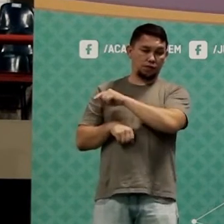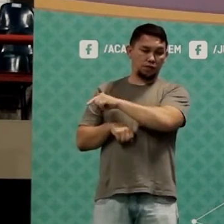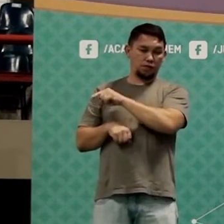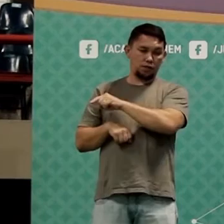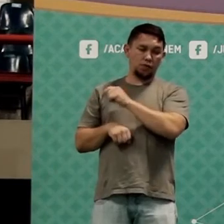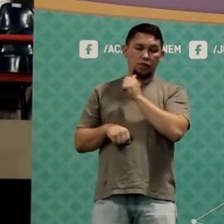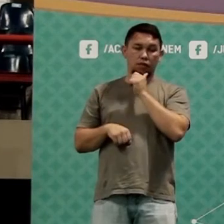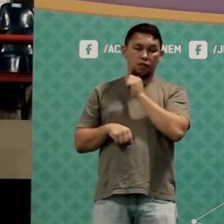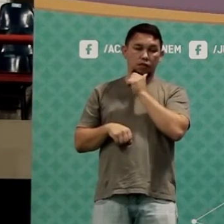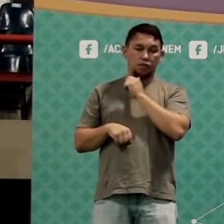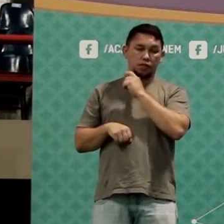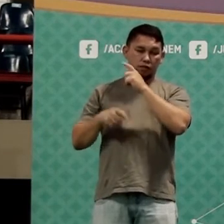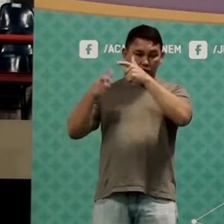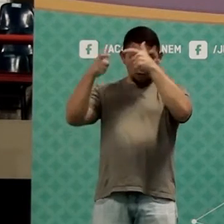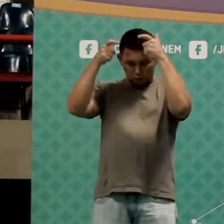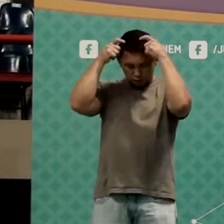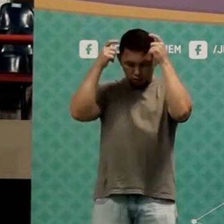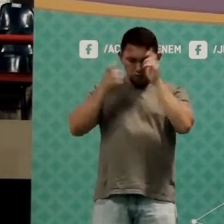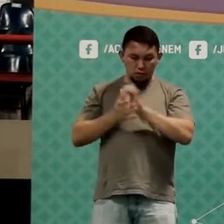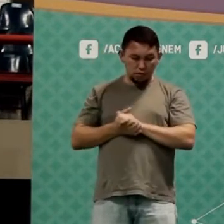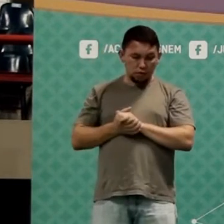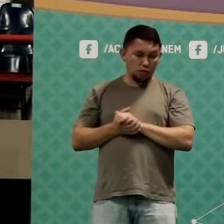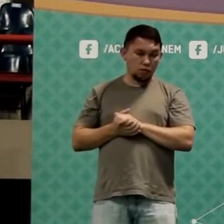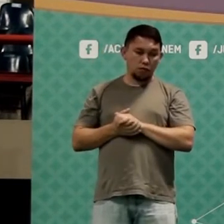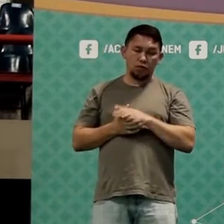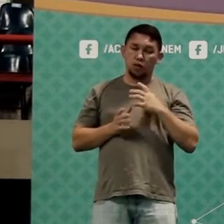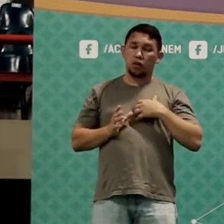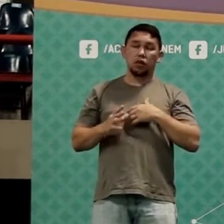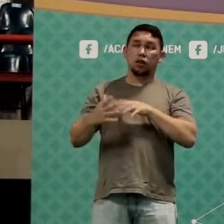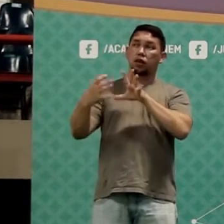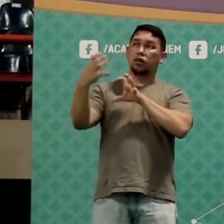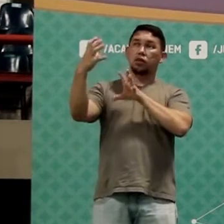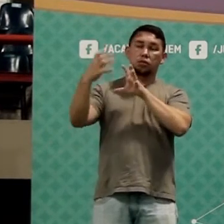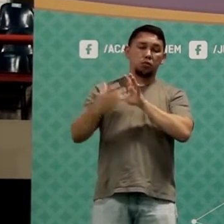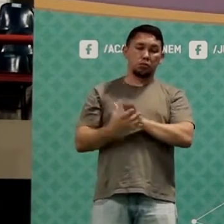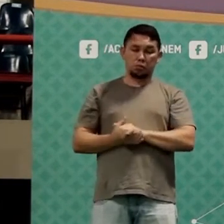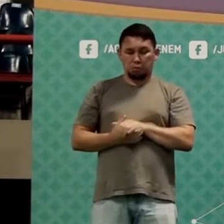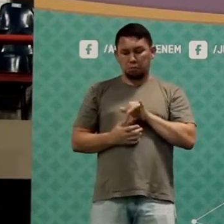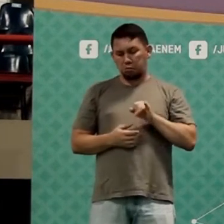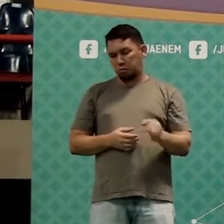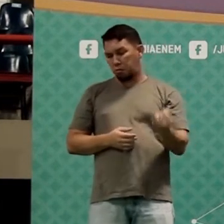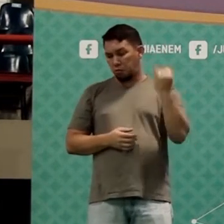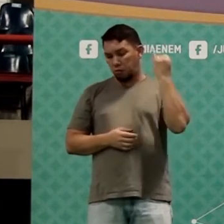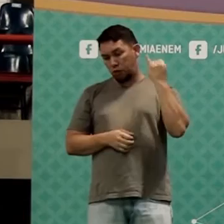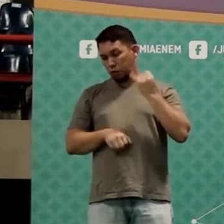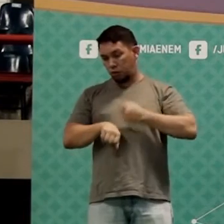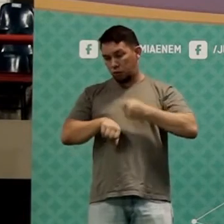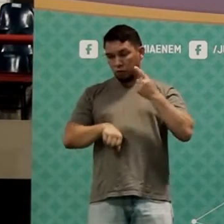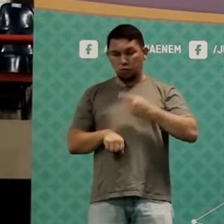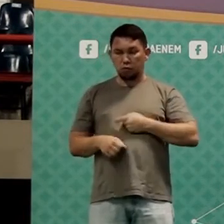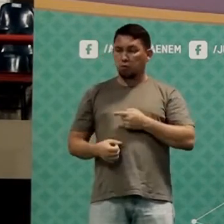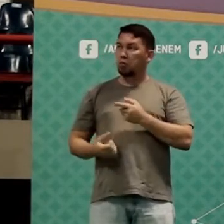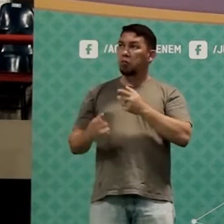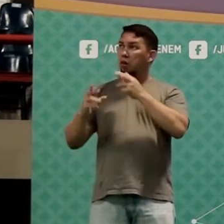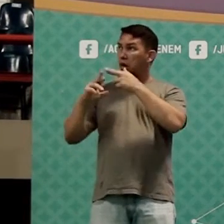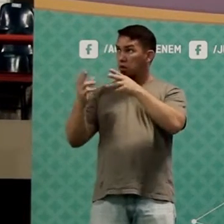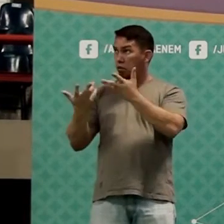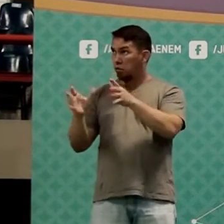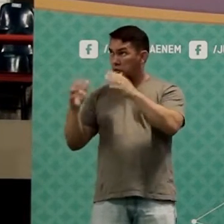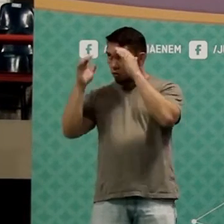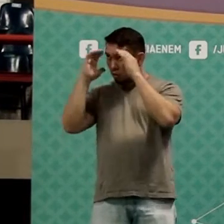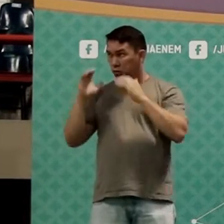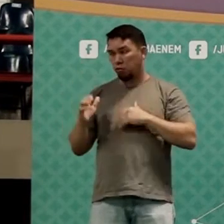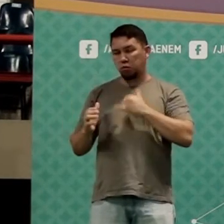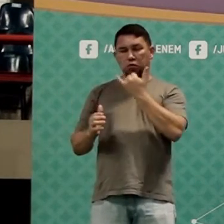separar. Ele já queria brigar com a igreja. Então ele aproveitou, rompeu com a igreja por causa